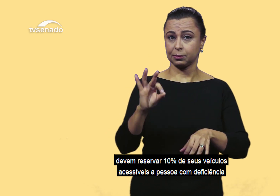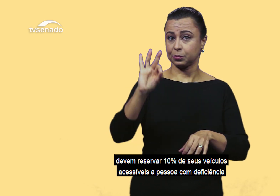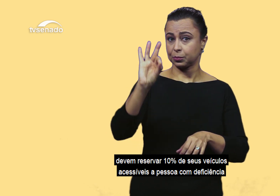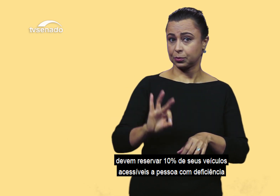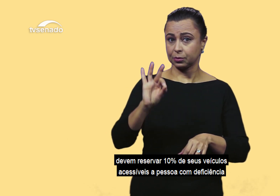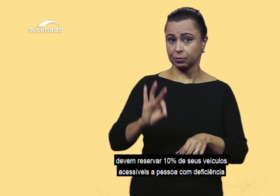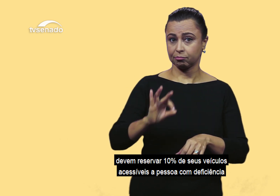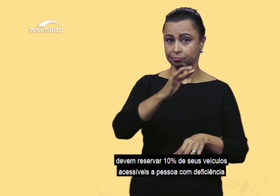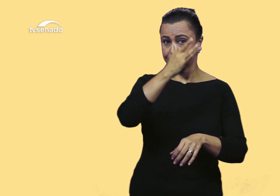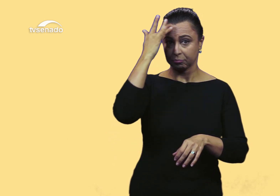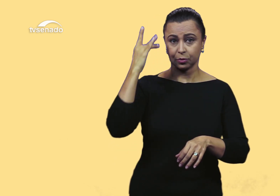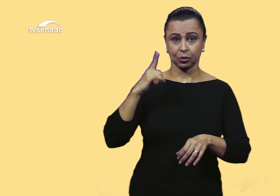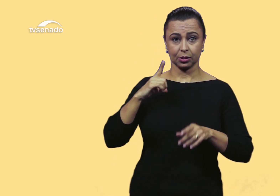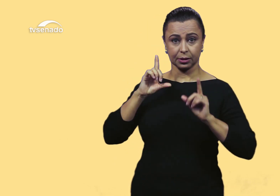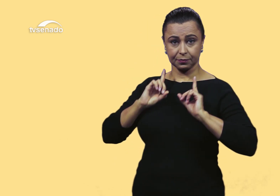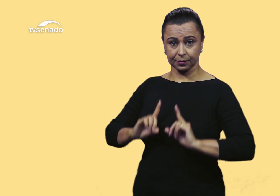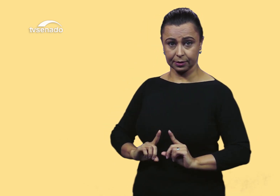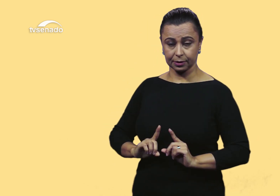com deficiência